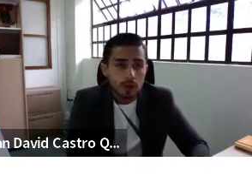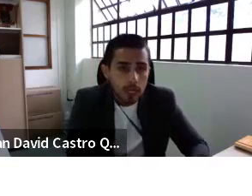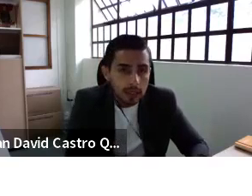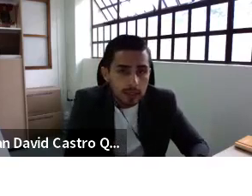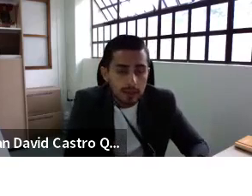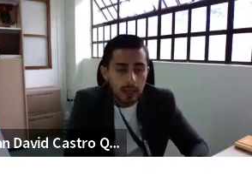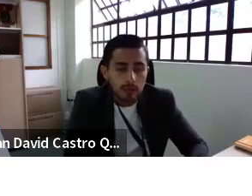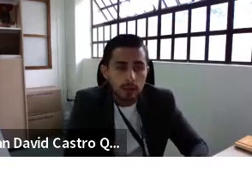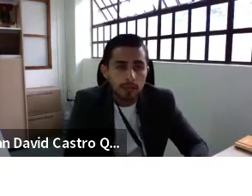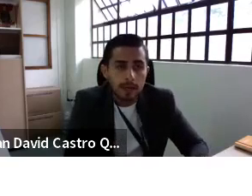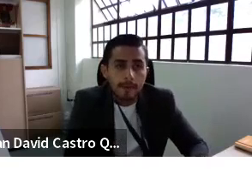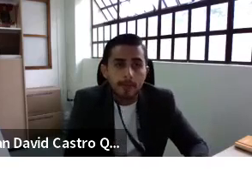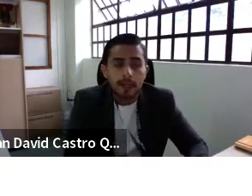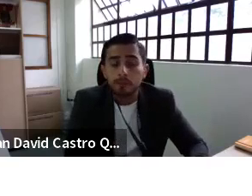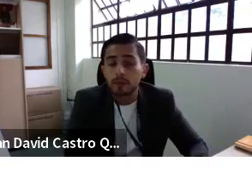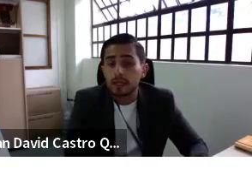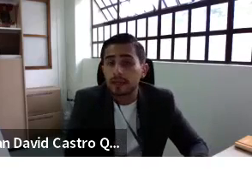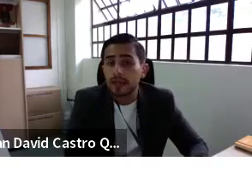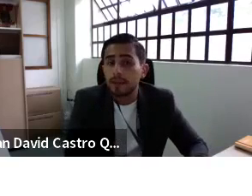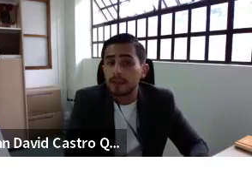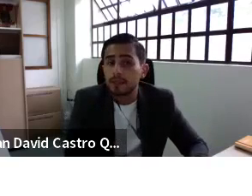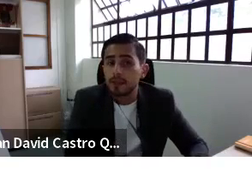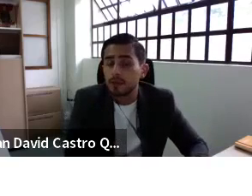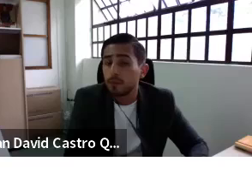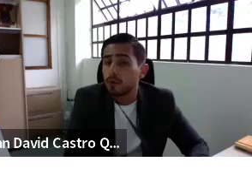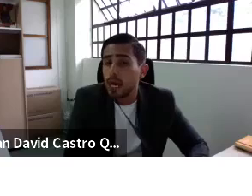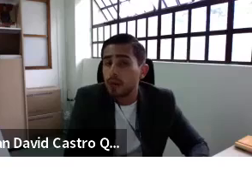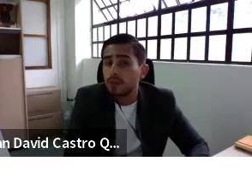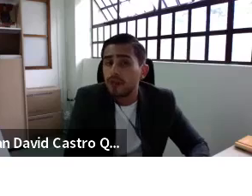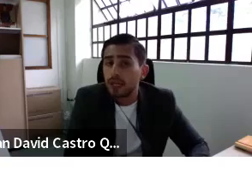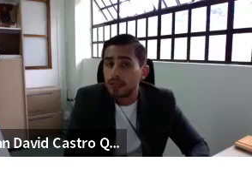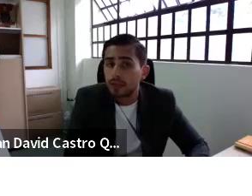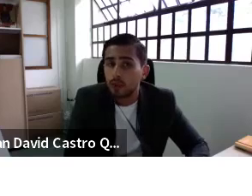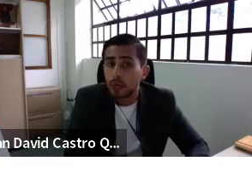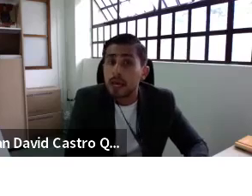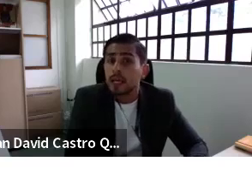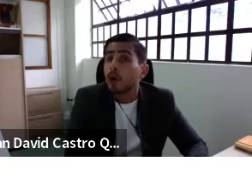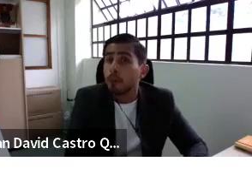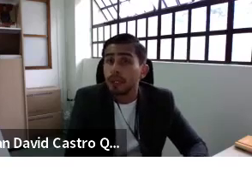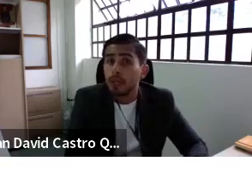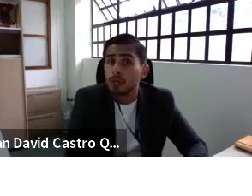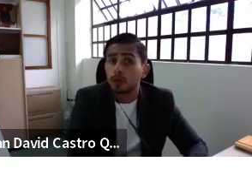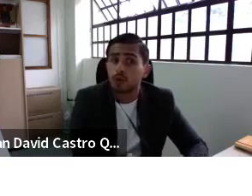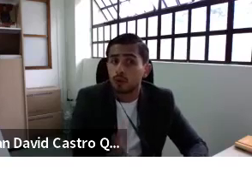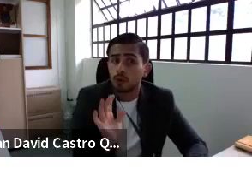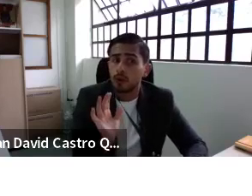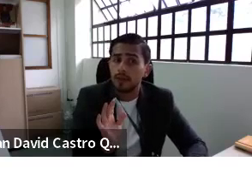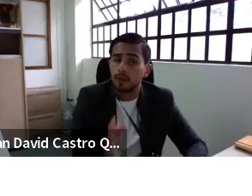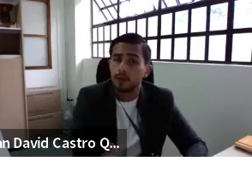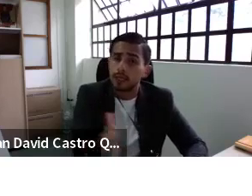conscientes de eso también y es la importancia que tiene la participación involucrar a los diferentes actores y comprometerlos a todos con un rol activo que